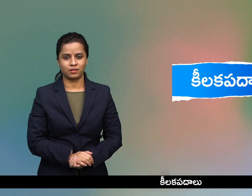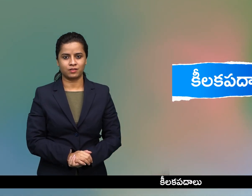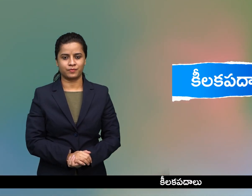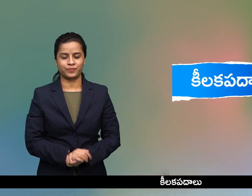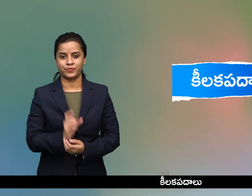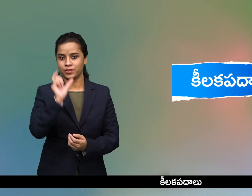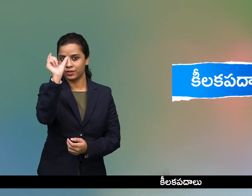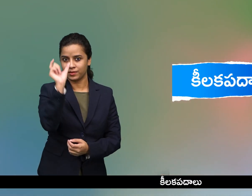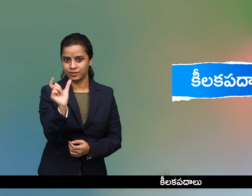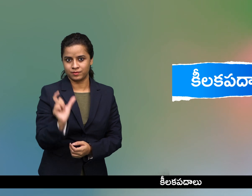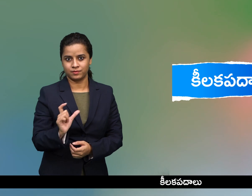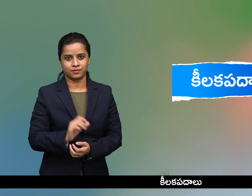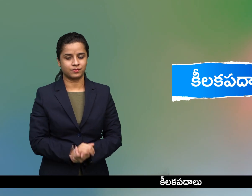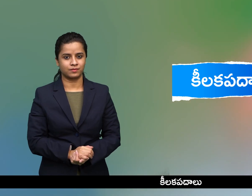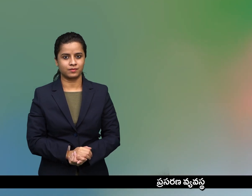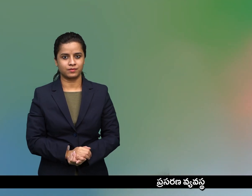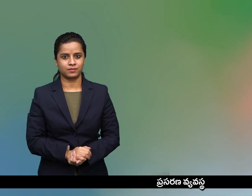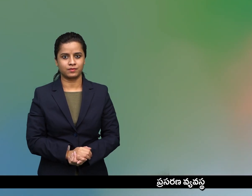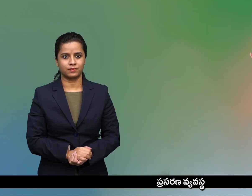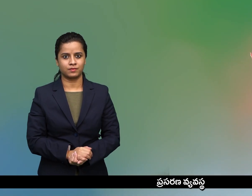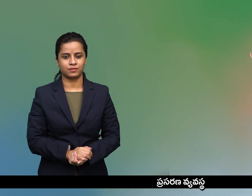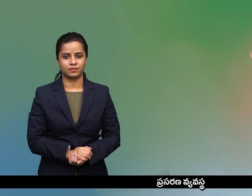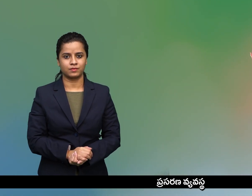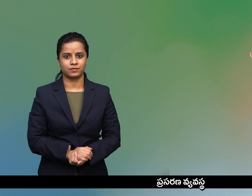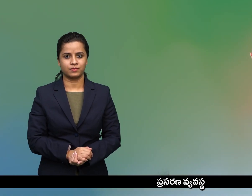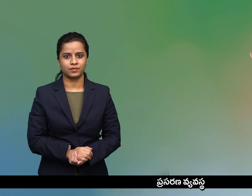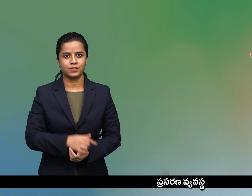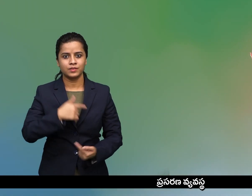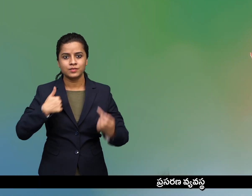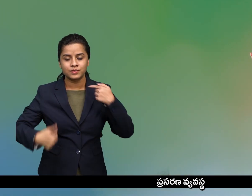కీలక పదాలు. ప్రసరణ వ్యవస్థ,